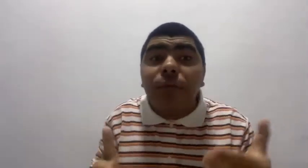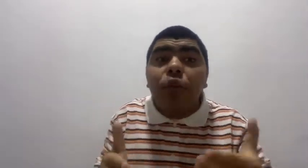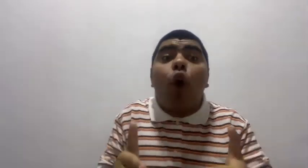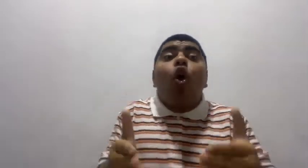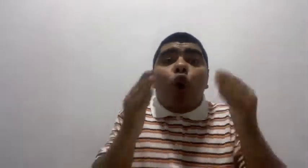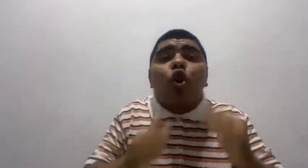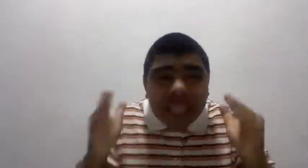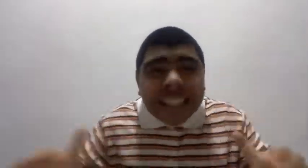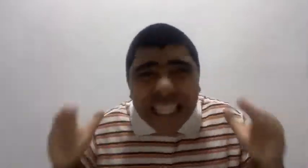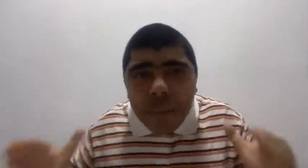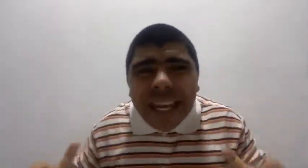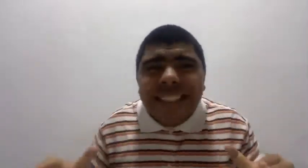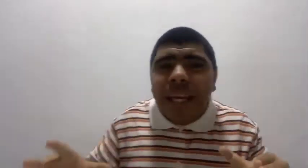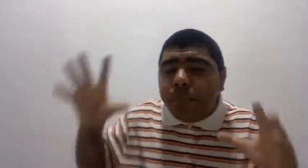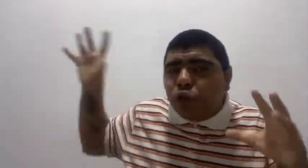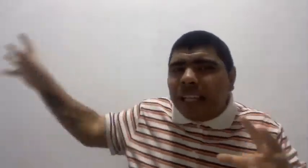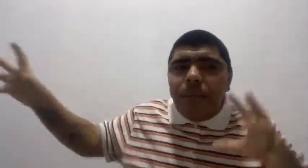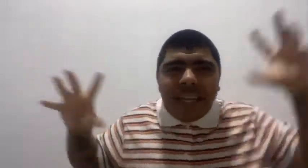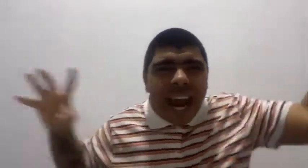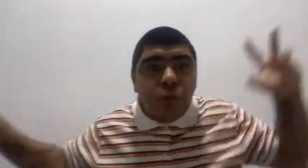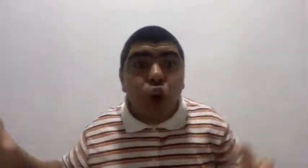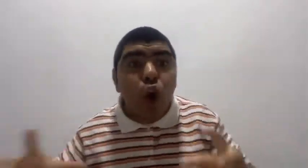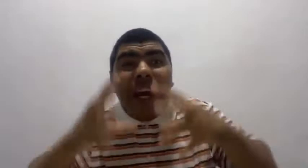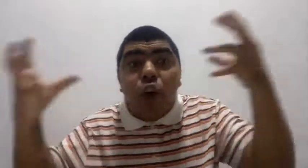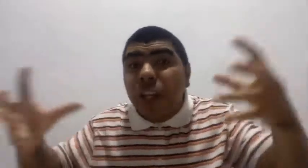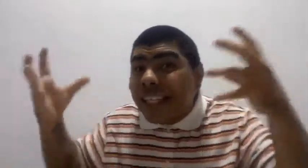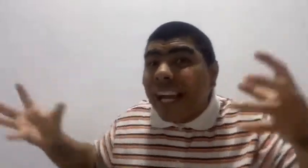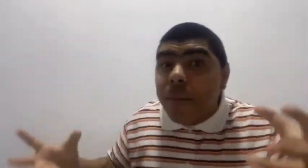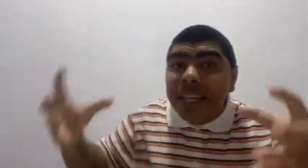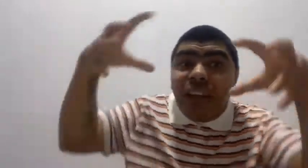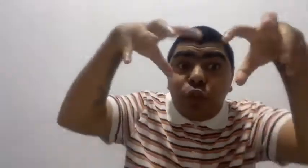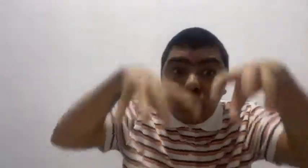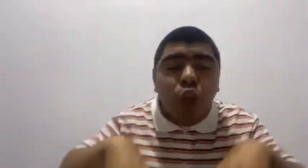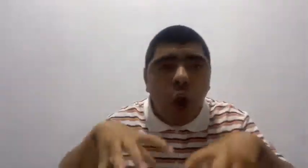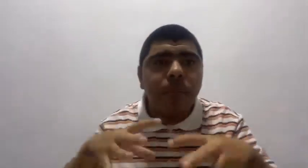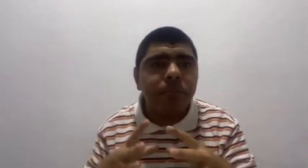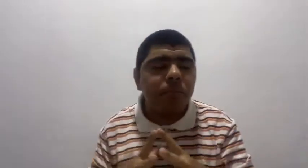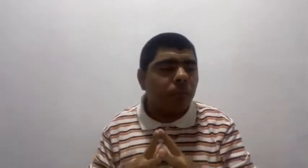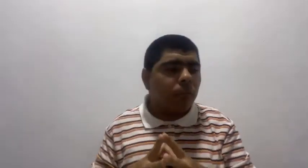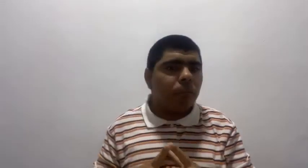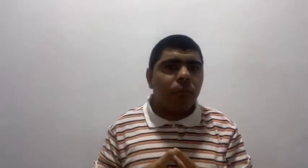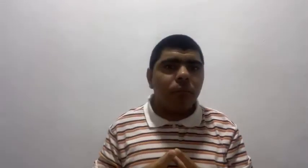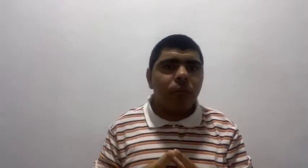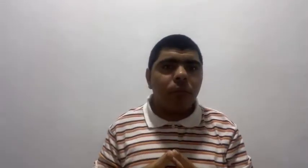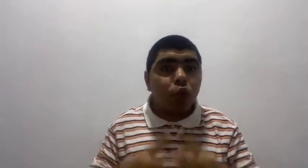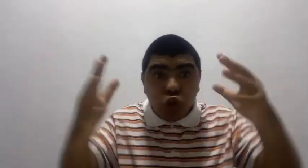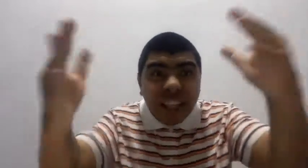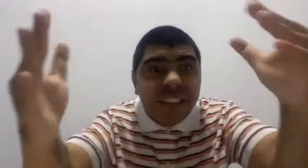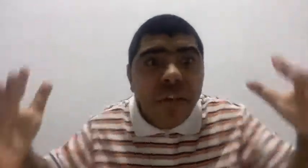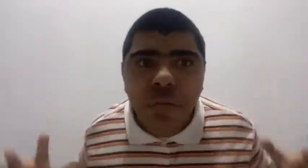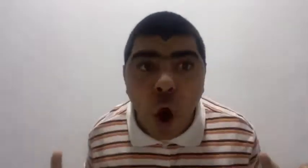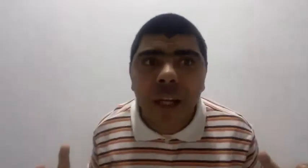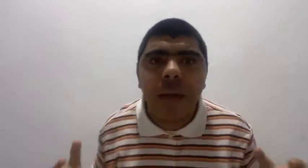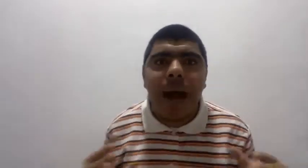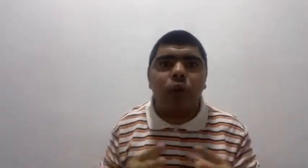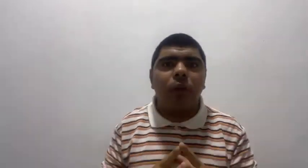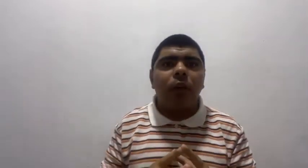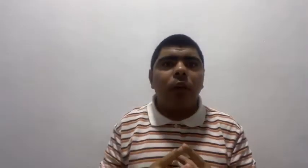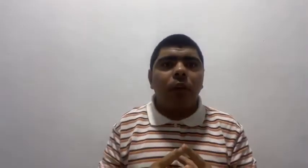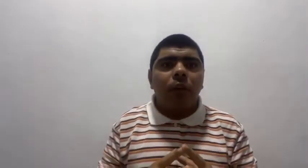caminando correctamente por estar mirando lo que no tenía que mirar, se hundió. No se desenfoque, hermano.